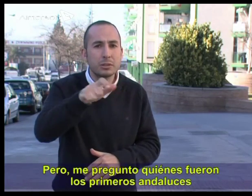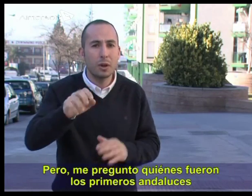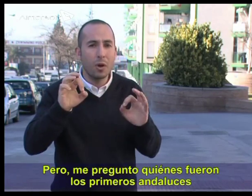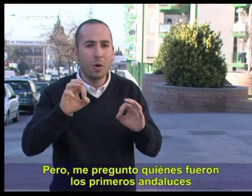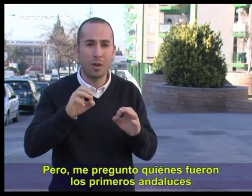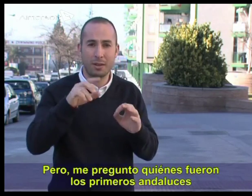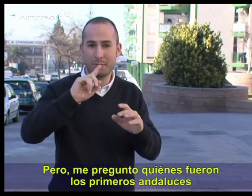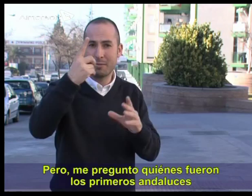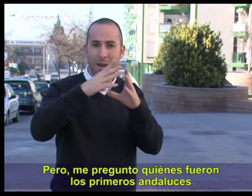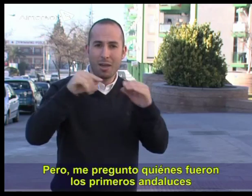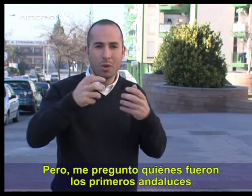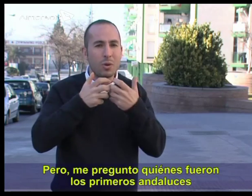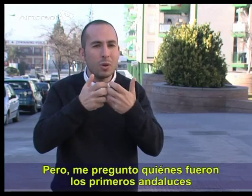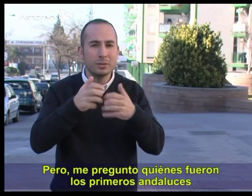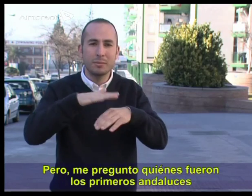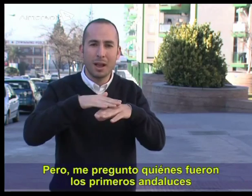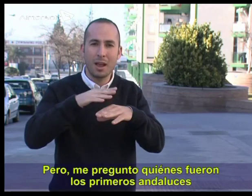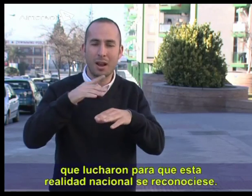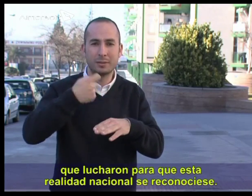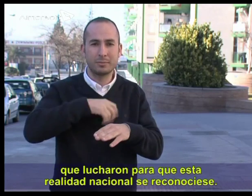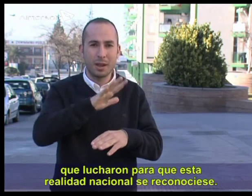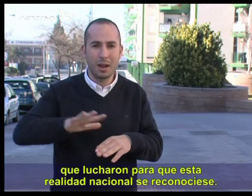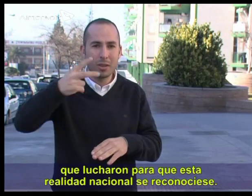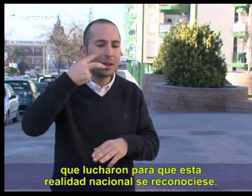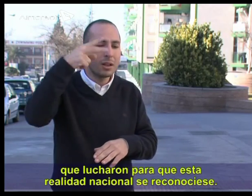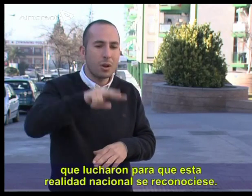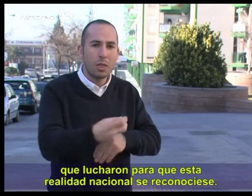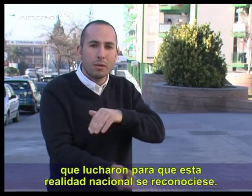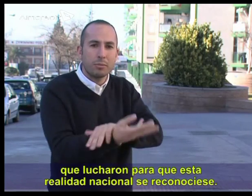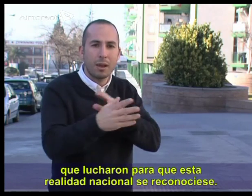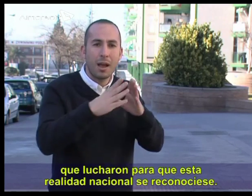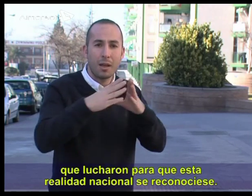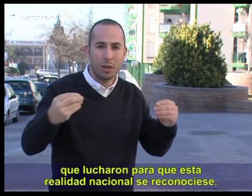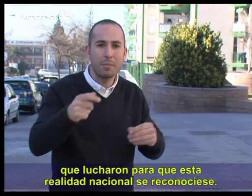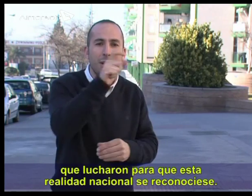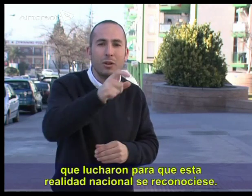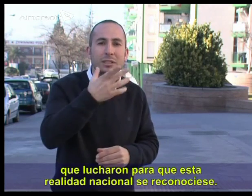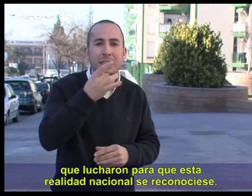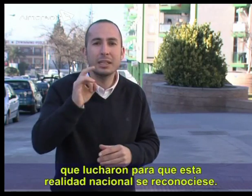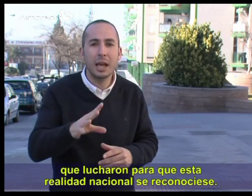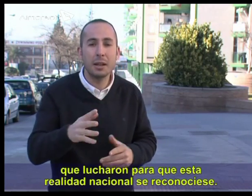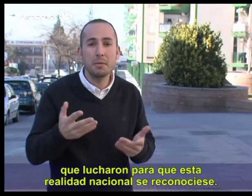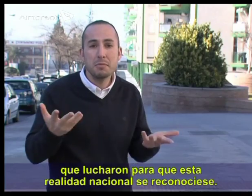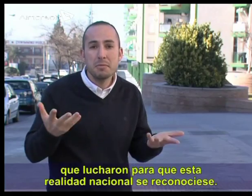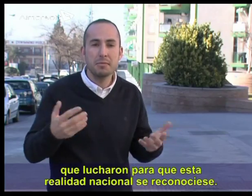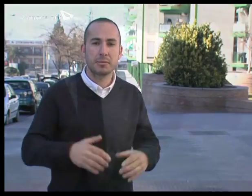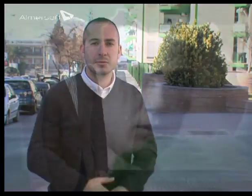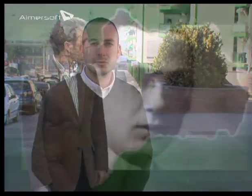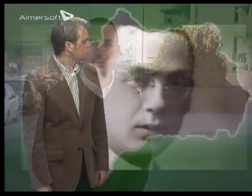Pero me pregunto, ¿quiénes fueron los primeros andaluces que lucharon para que esta realidad nacional se reconociese?